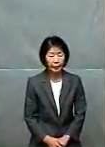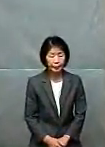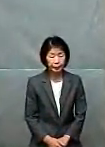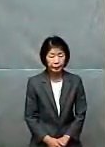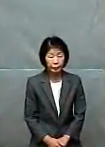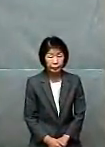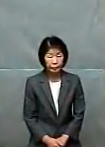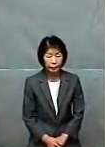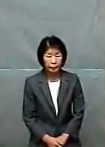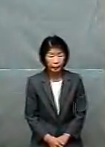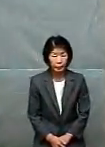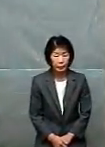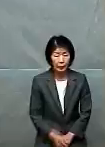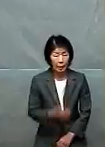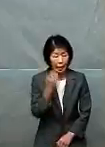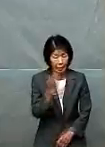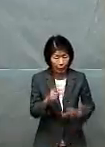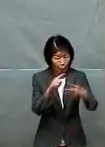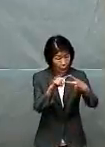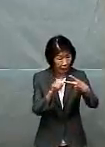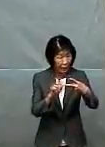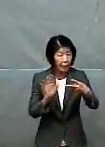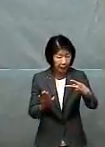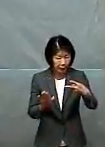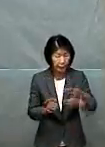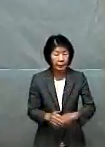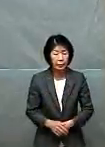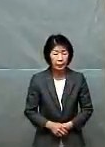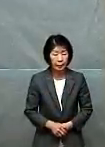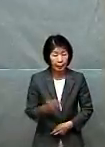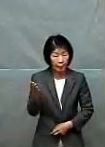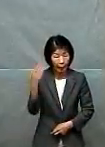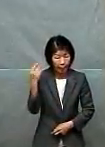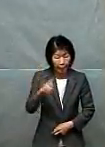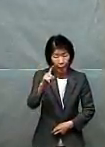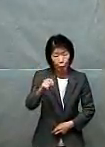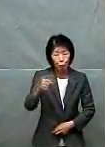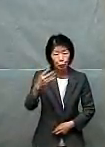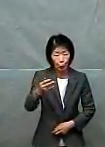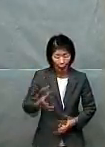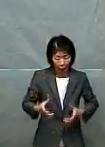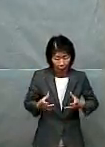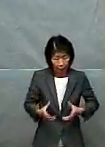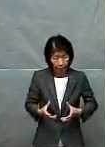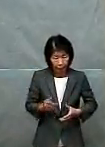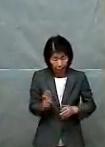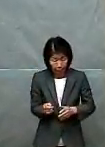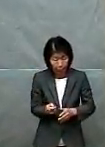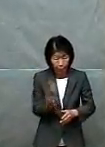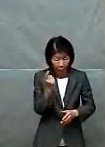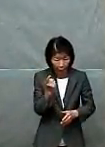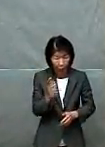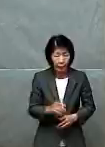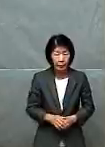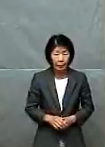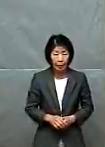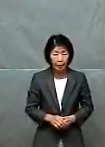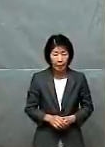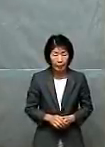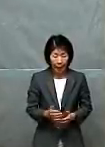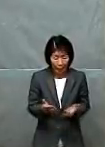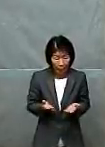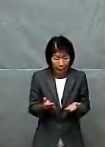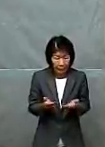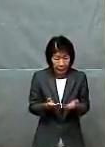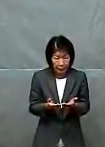はい、お願いします。 幹事社の質問として2点ございます。 はい、 先日14日に熊本県で発生して、周辺で相次いだ地震